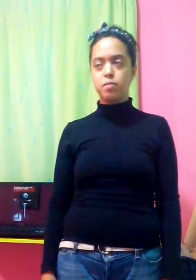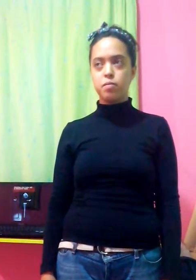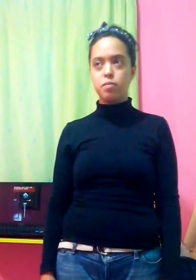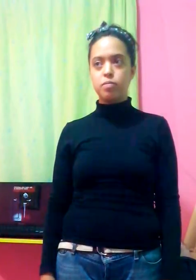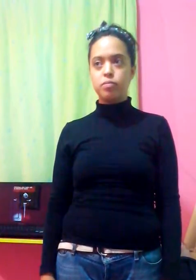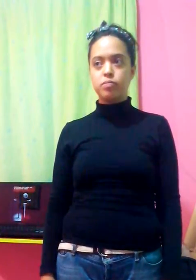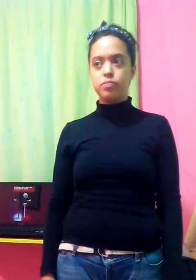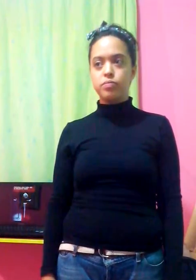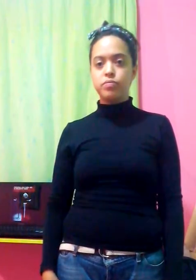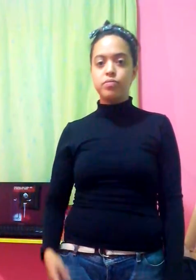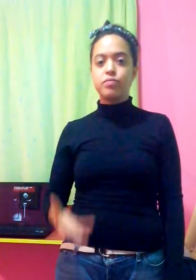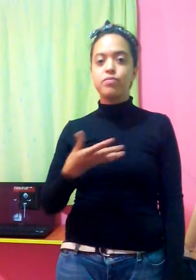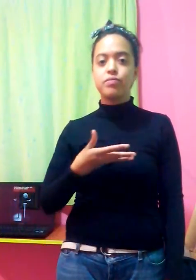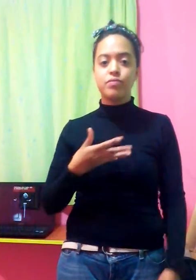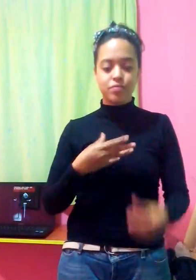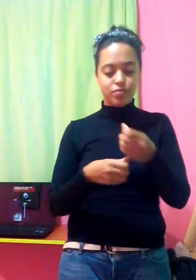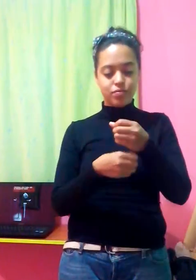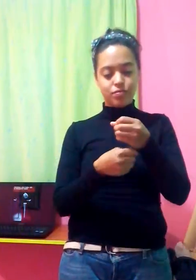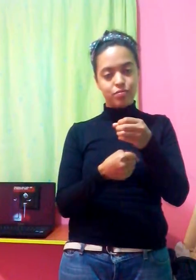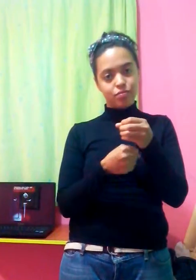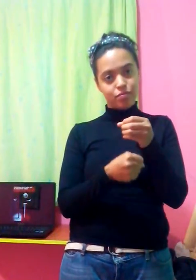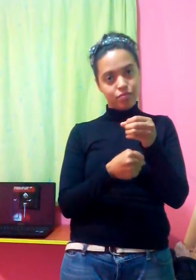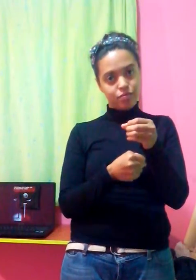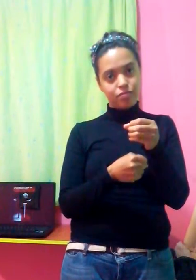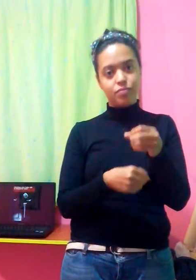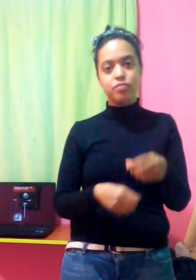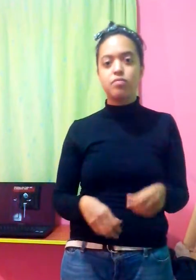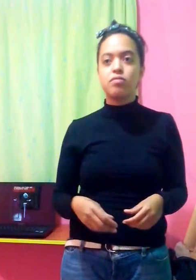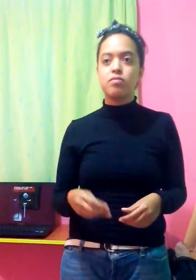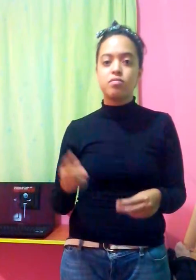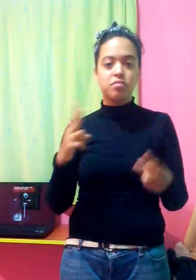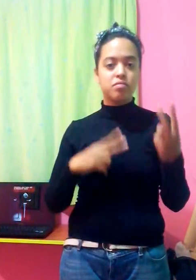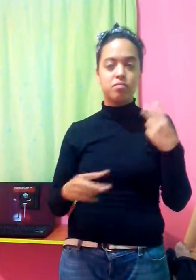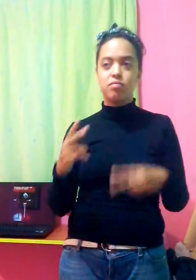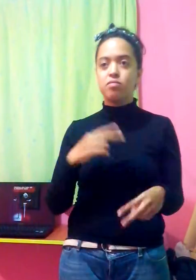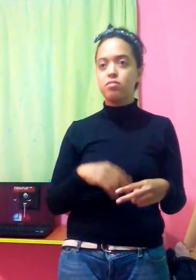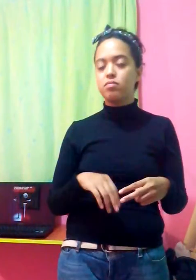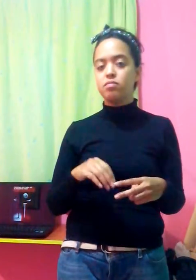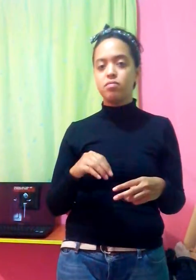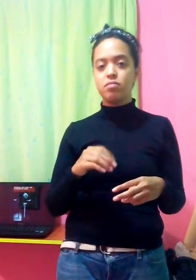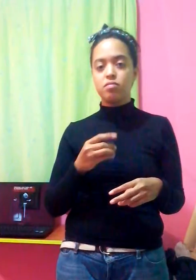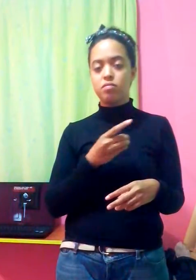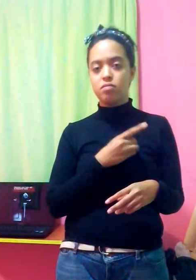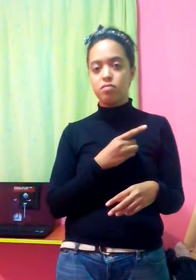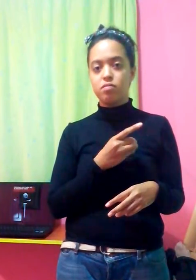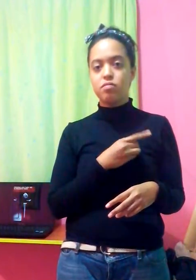Le faltan conos. Las que vienen solas llegando a la casa le van a decir, pobrecito mi discapacitado, venga.